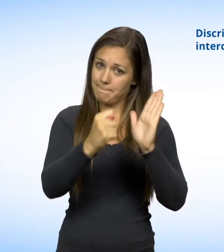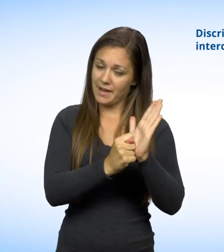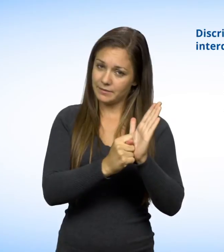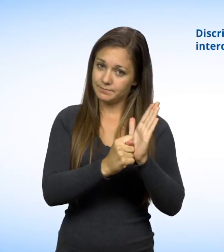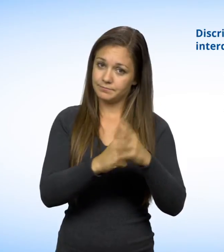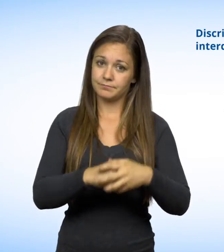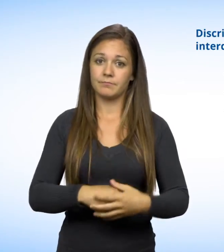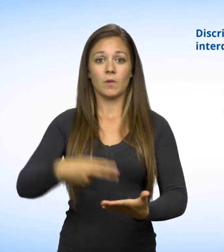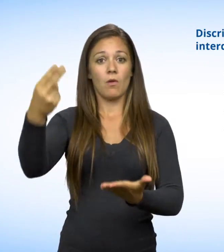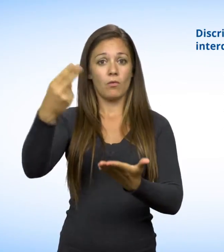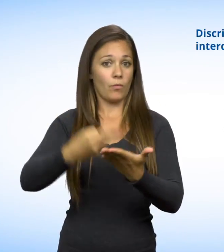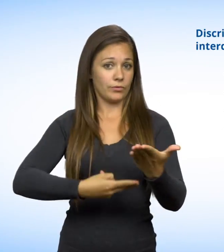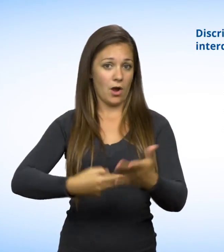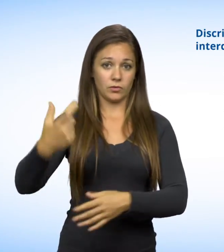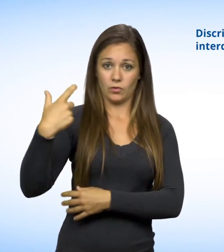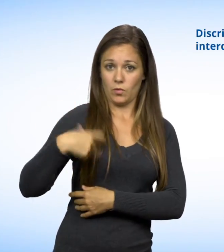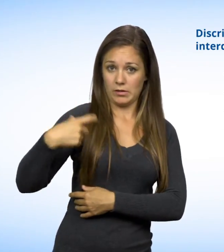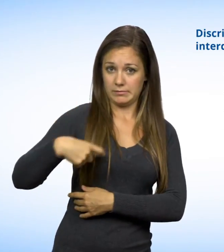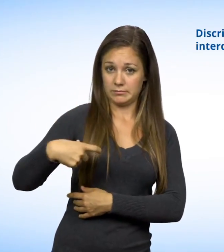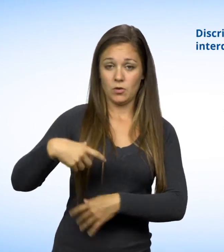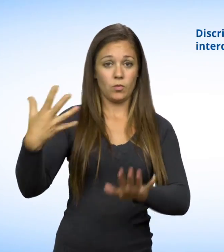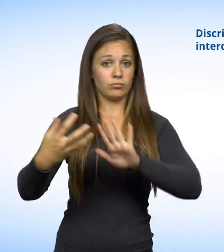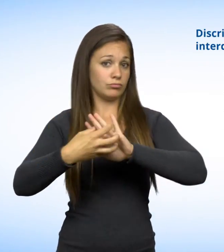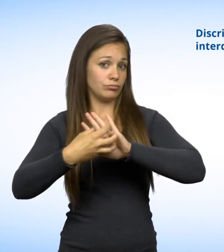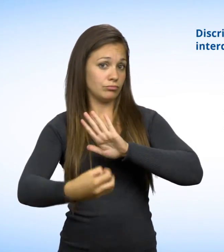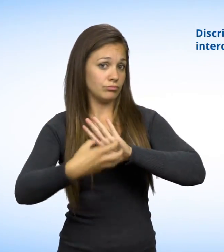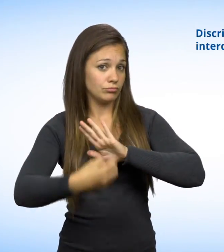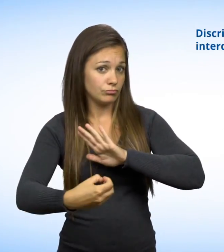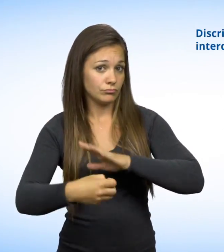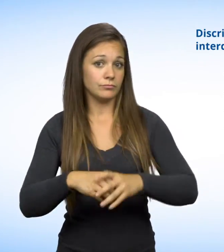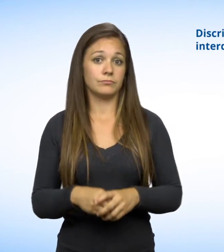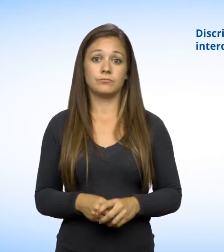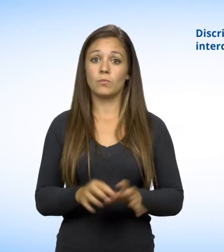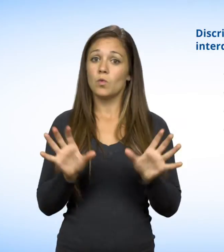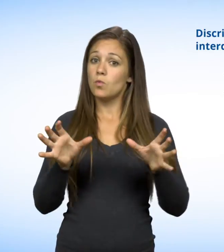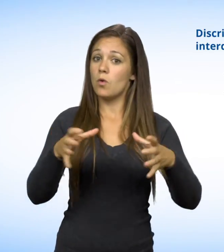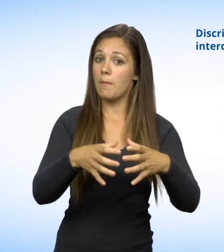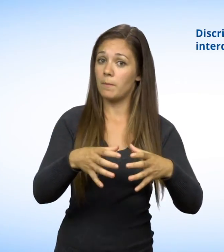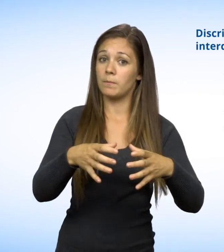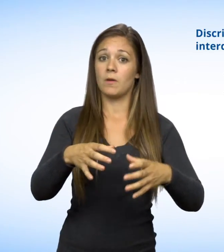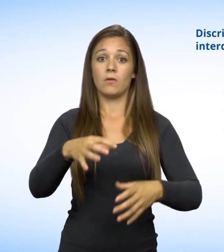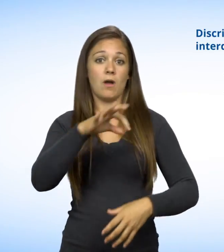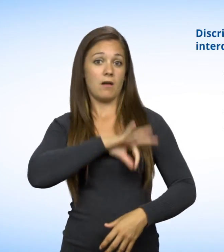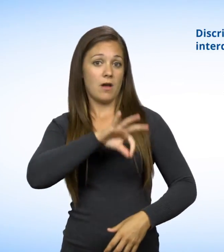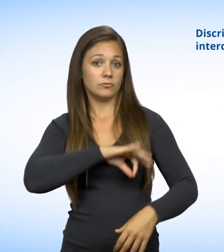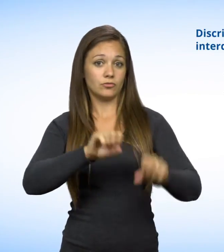testaments Les contrats d'assurance ou de rente Les régimes d'avantages sociaux